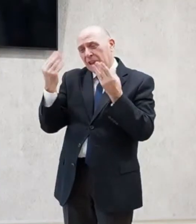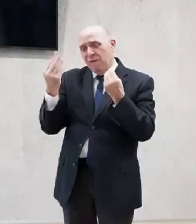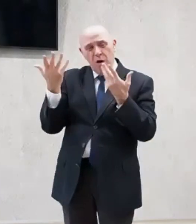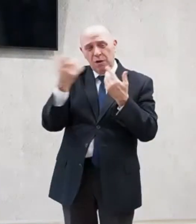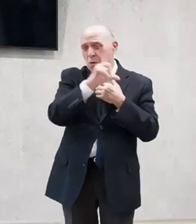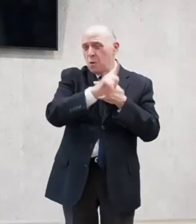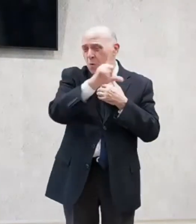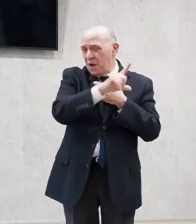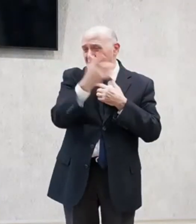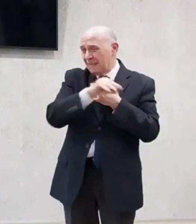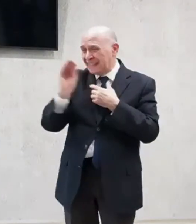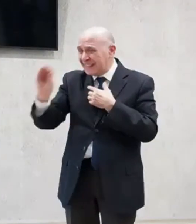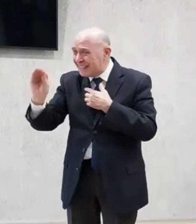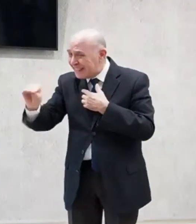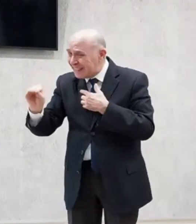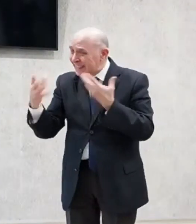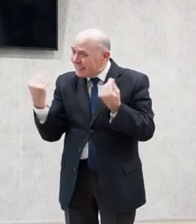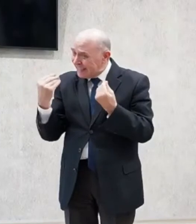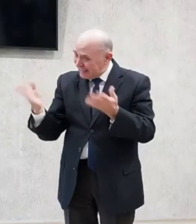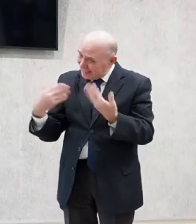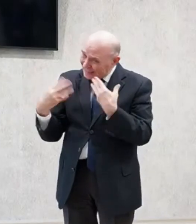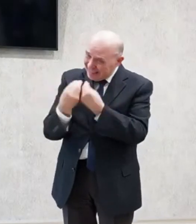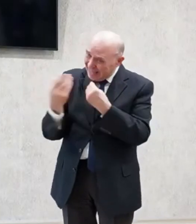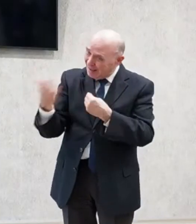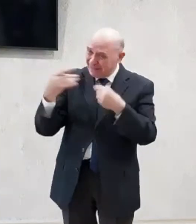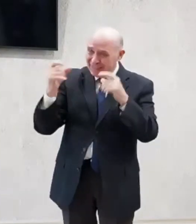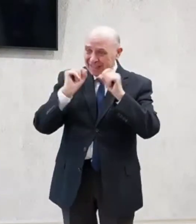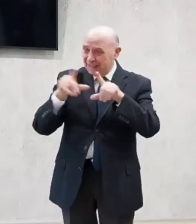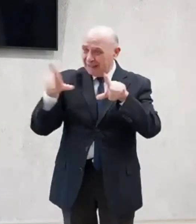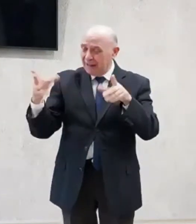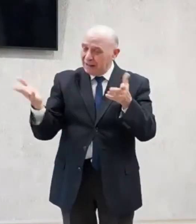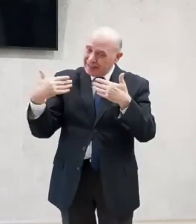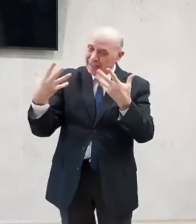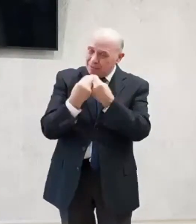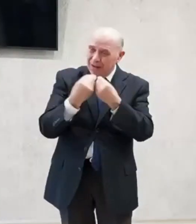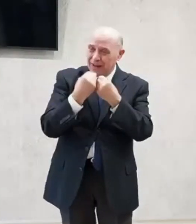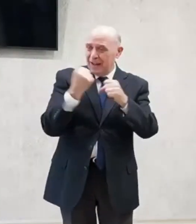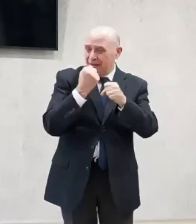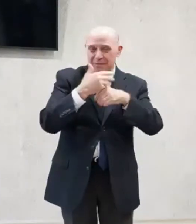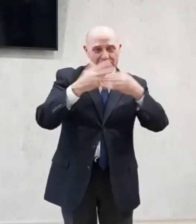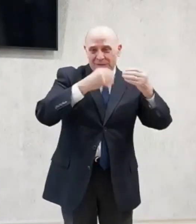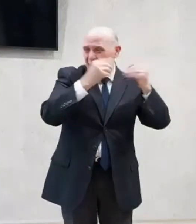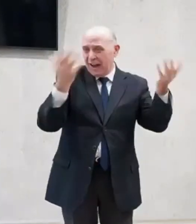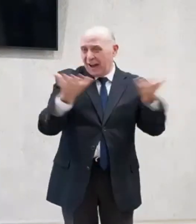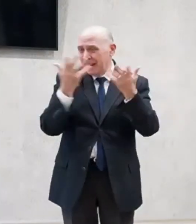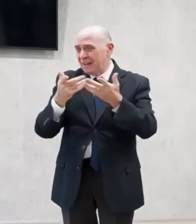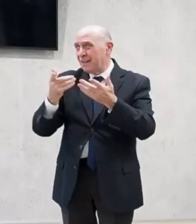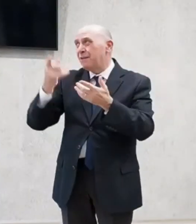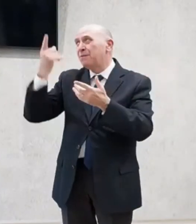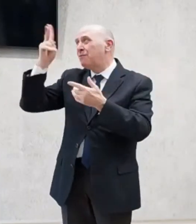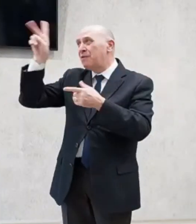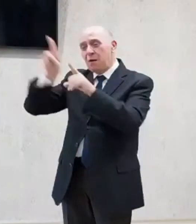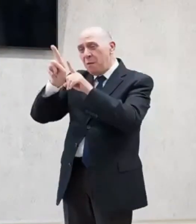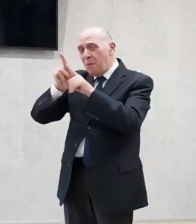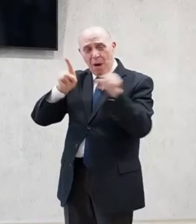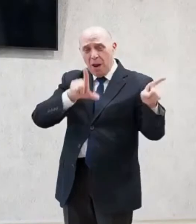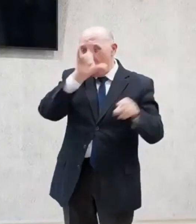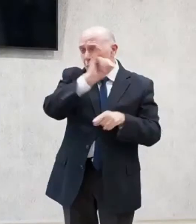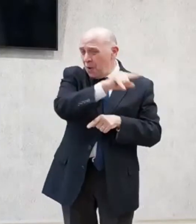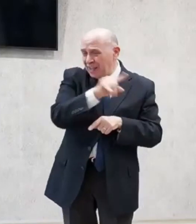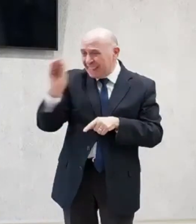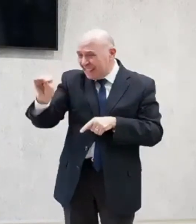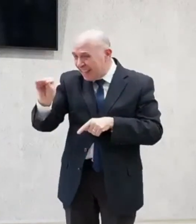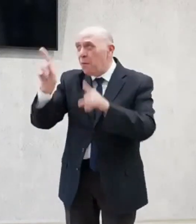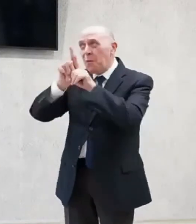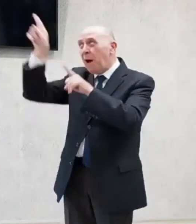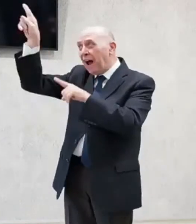per dire cominciamo insieme la nostra giornata tu Geova chiamerai Lina delicatamente per